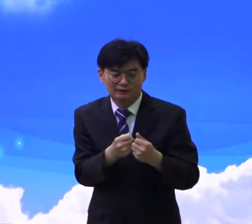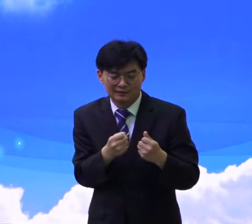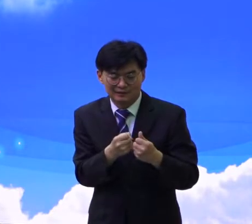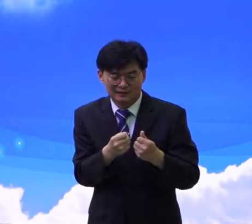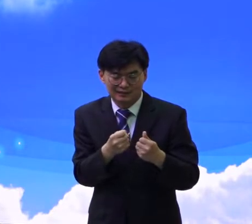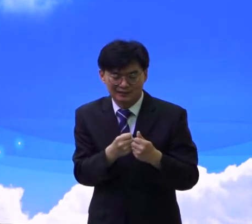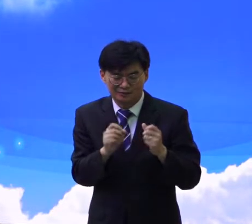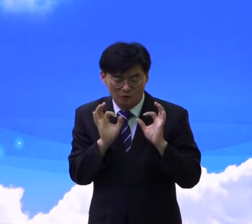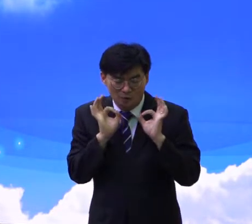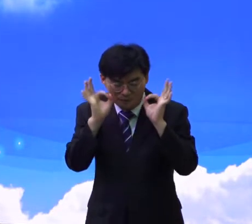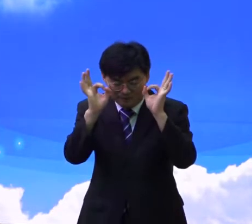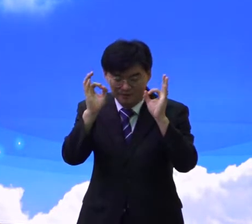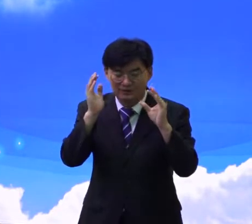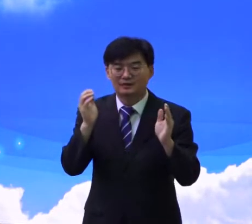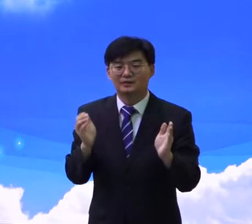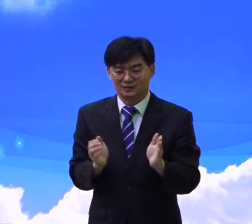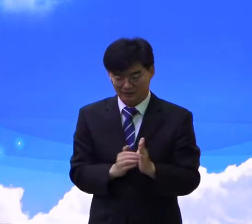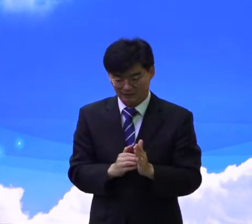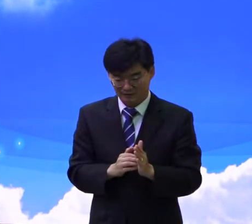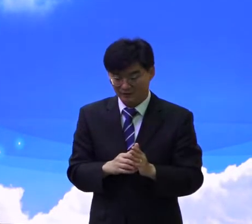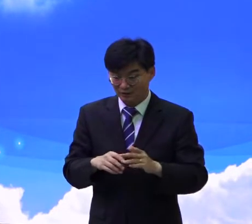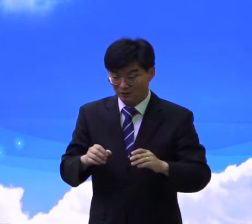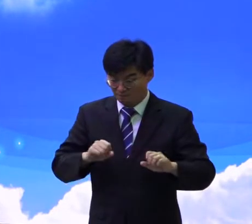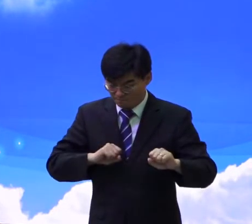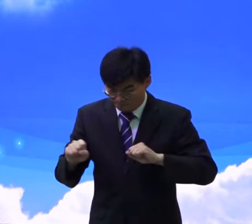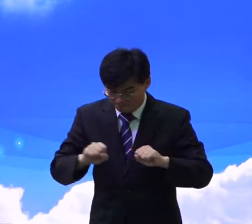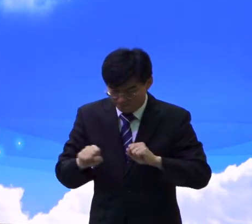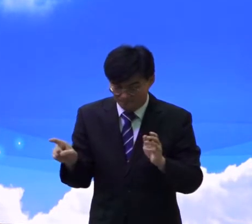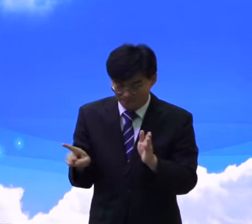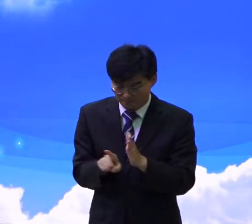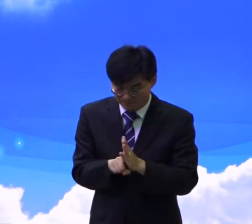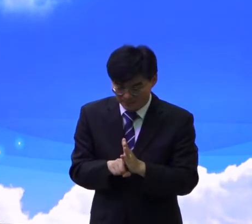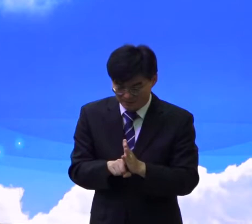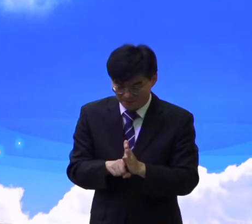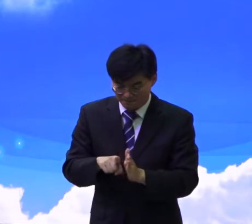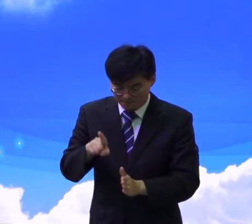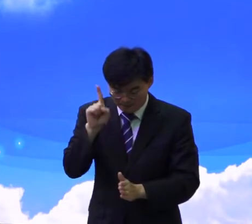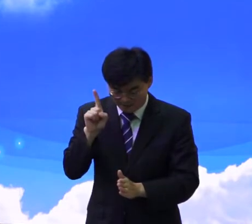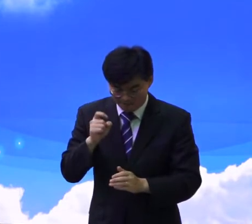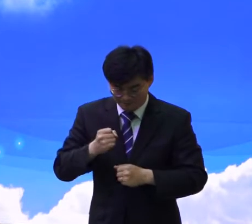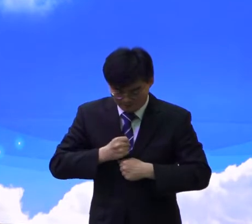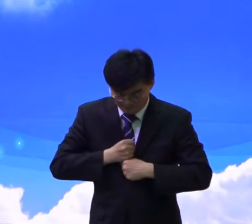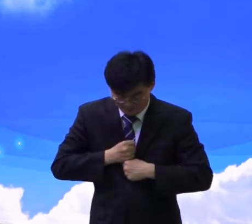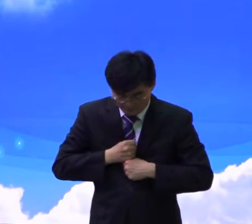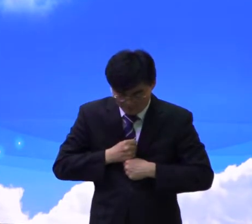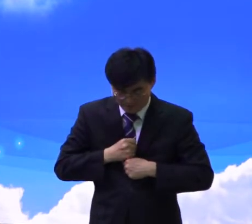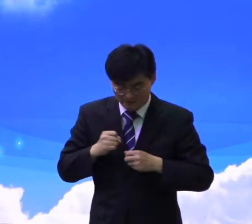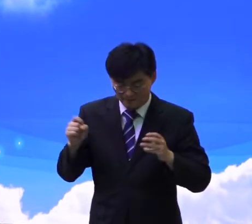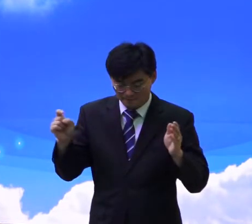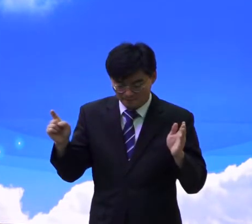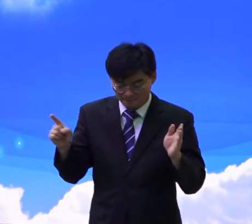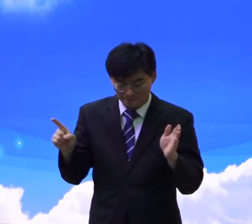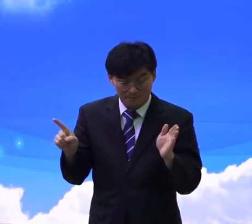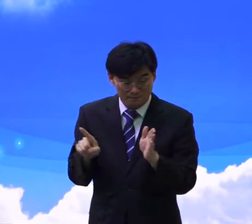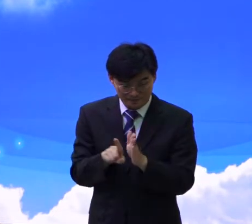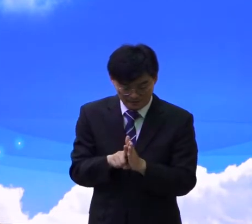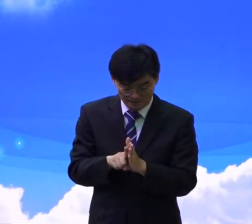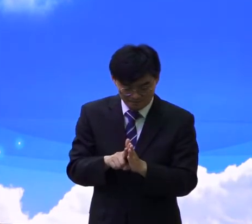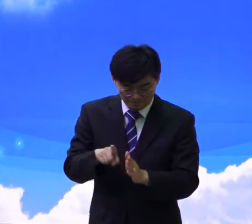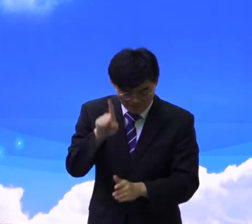나의 달려갈 길을 마치고 믿음을 지켰으니 이제후로는 나를 위하여 의의